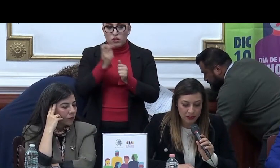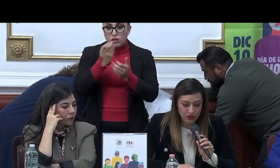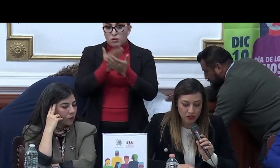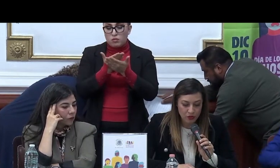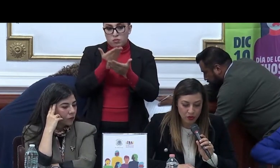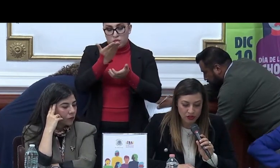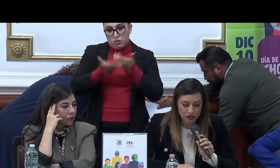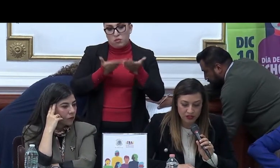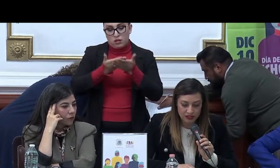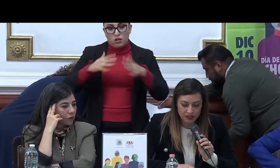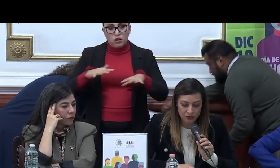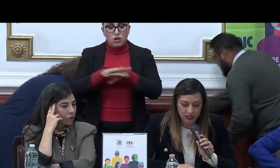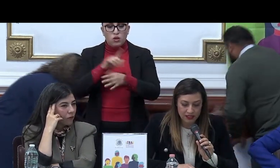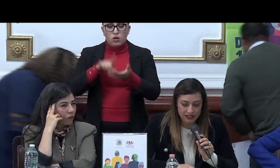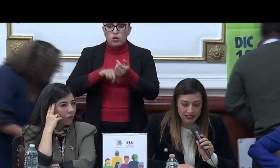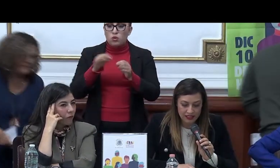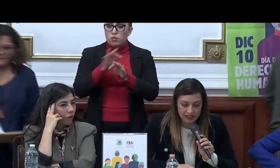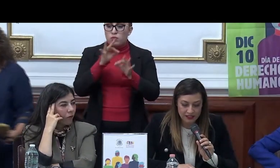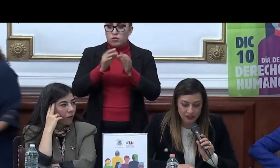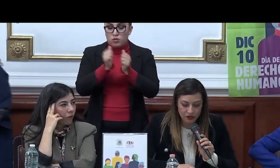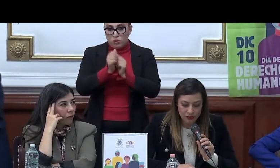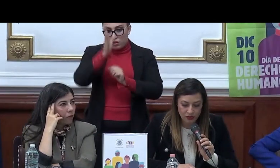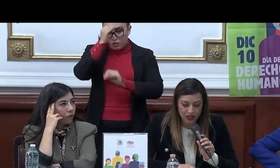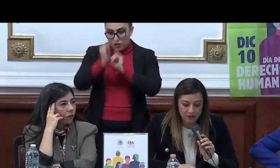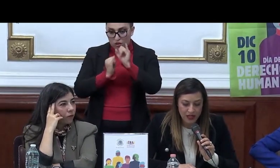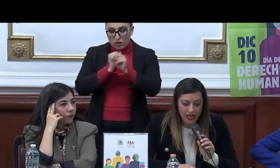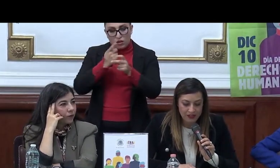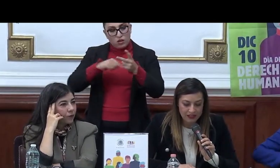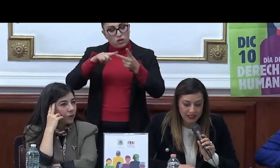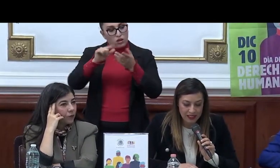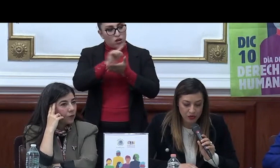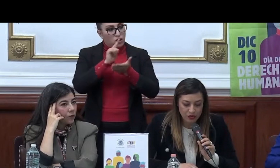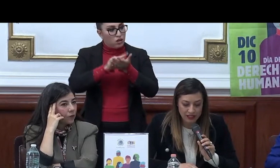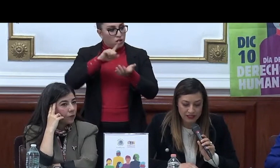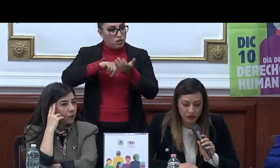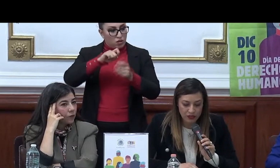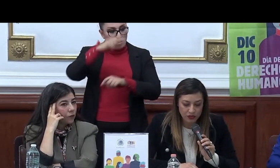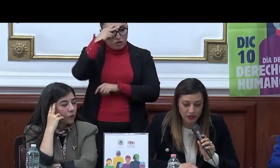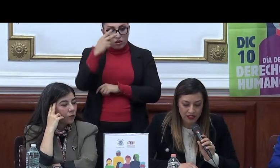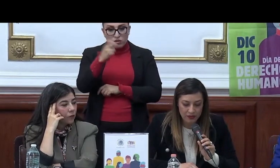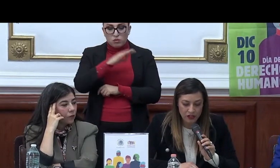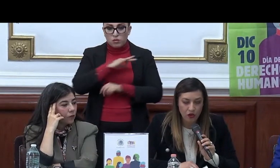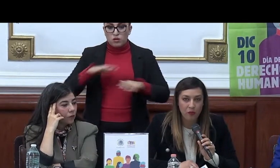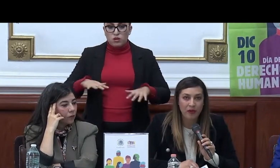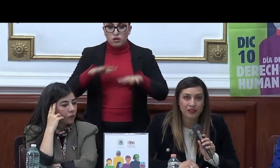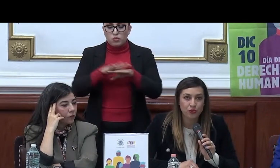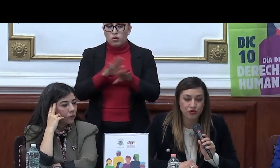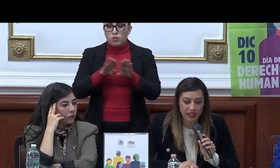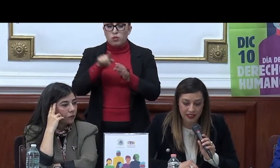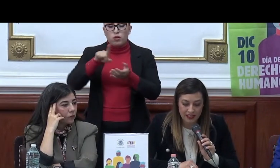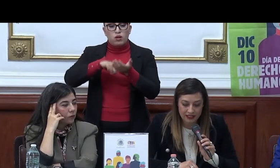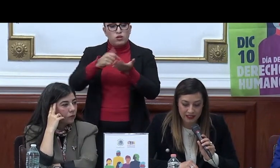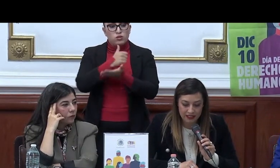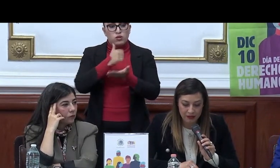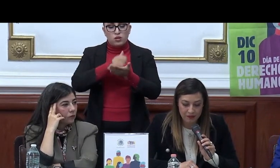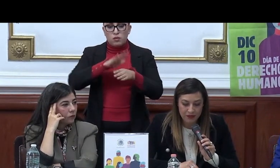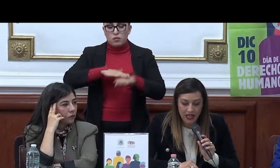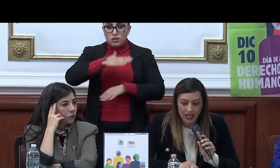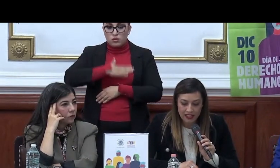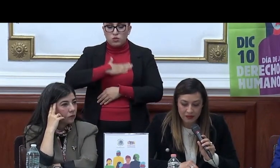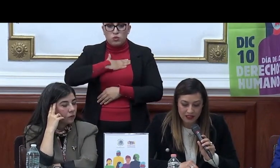de cumplir con compromisos internacionales y la legislación nacional, avanzaríamos hacia una Ciudad de México más justa y